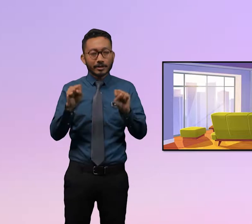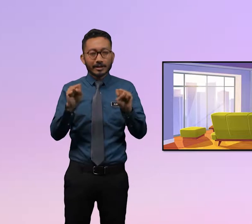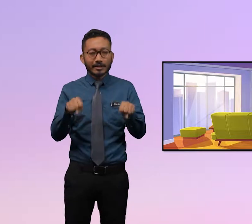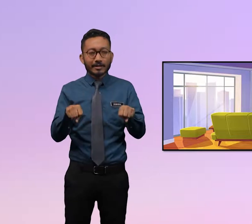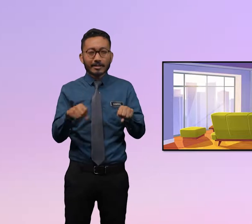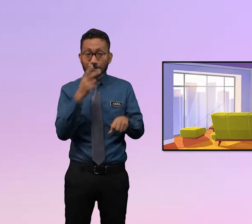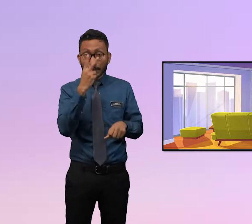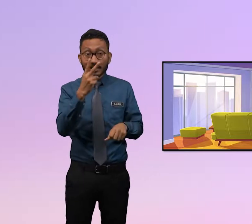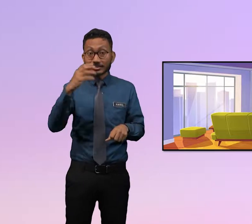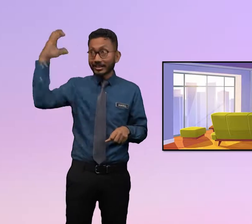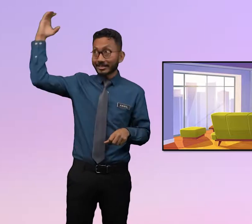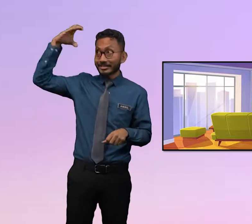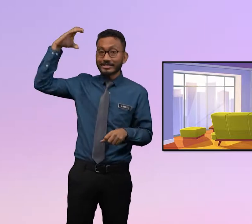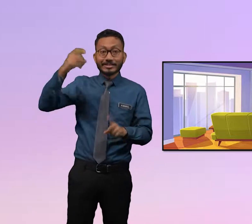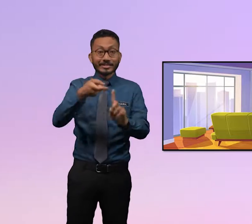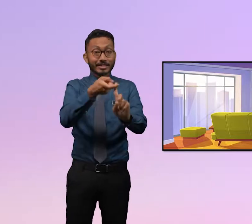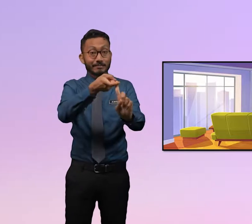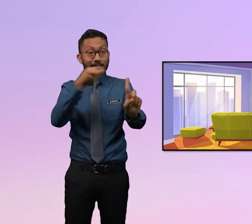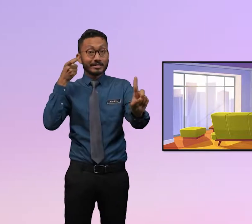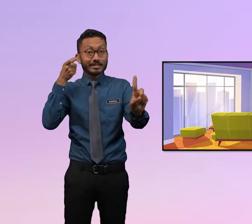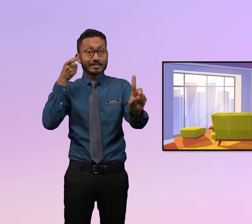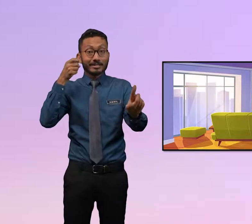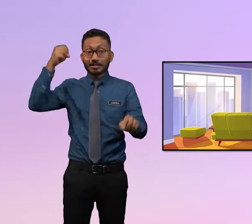Boleh nampak cahaya daripada lampu.